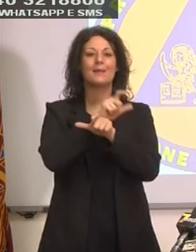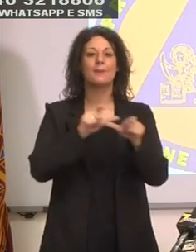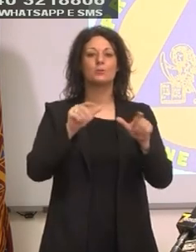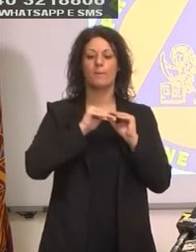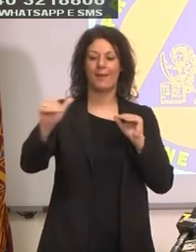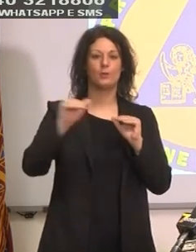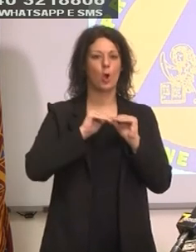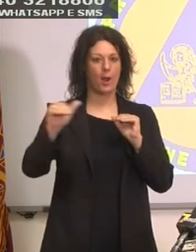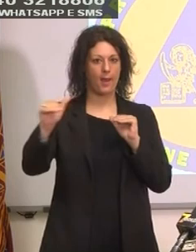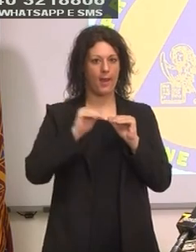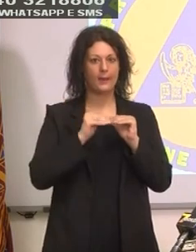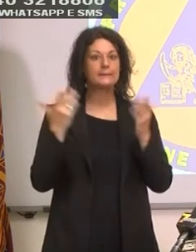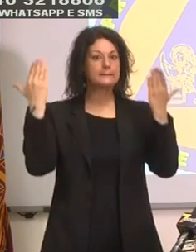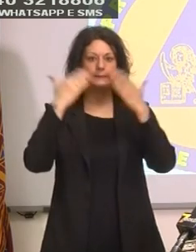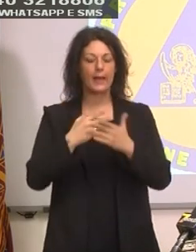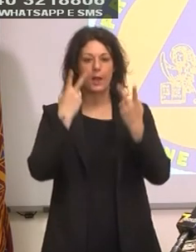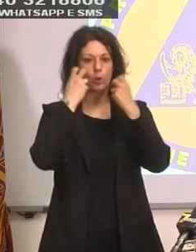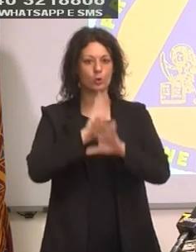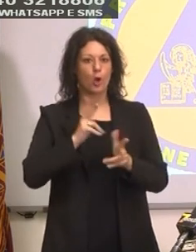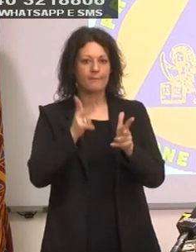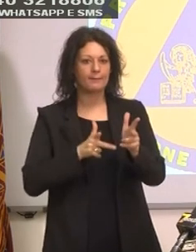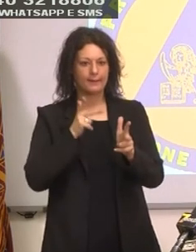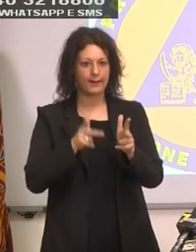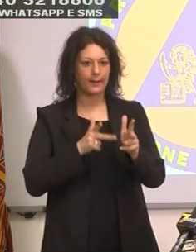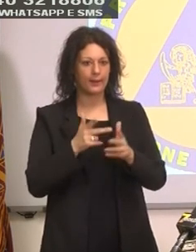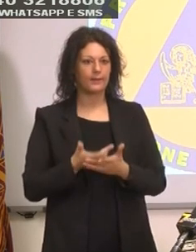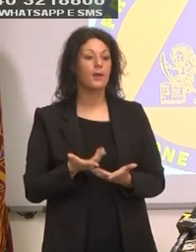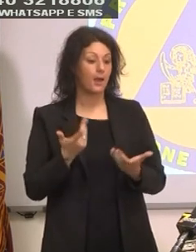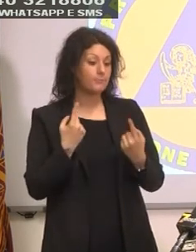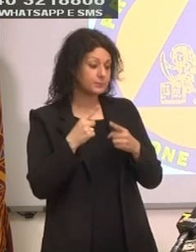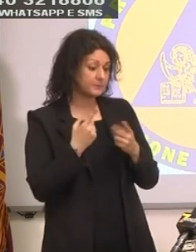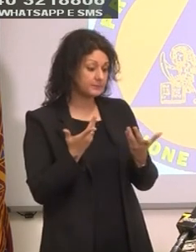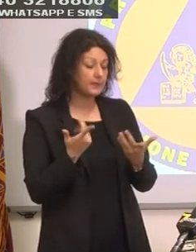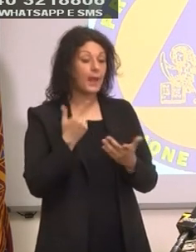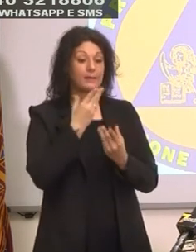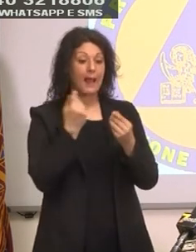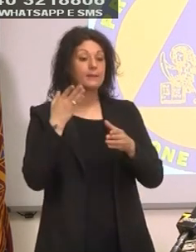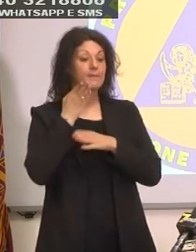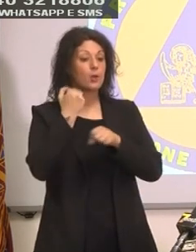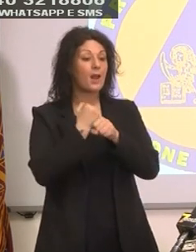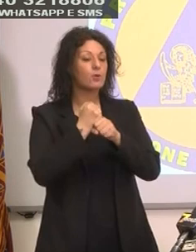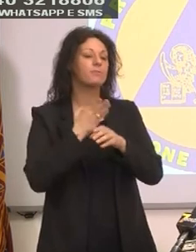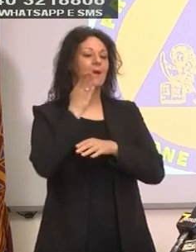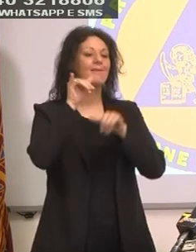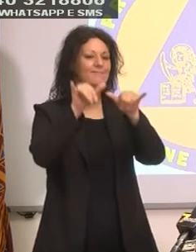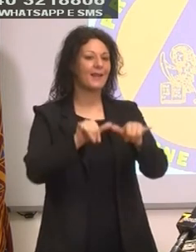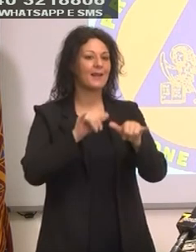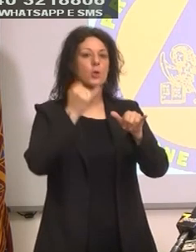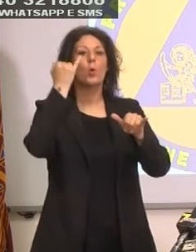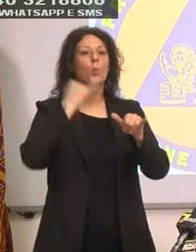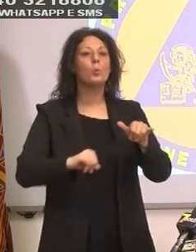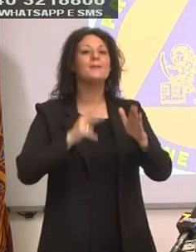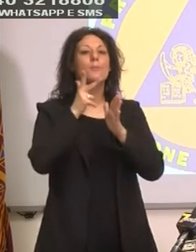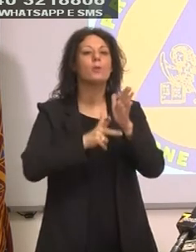esempio, esatto, di Venezia a Udine. Il punto è che c'è gente che magari lavora a Venezia, va a Venezia, deve tornare a casa. L'ultimo treno è delle